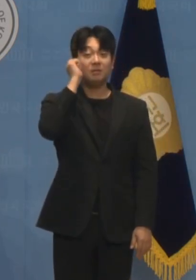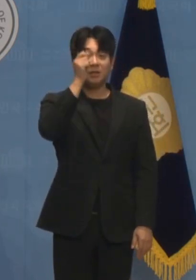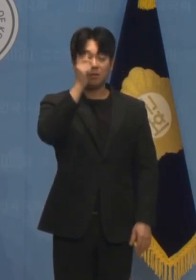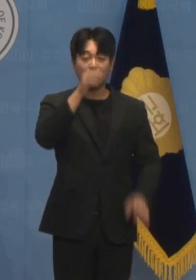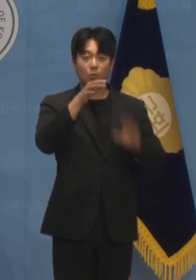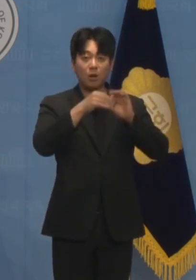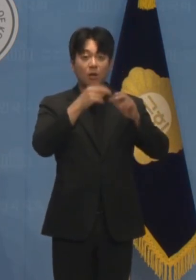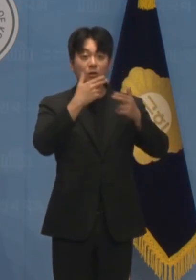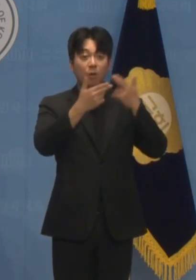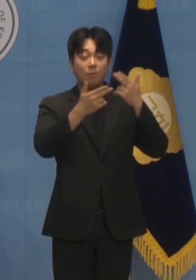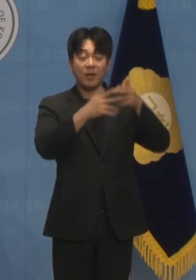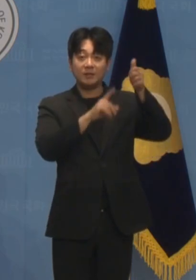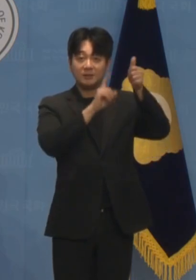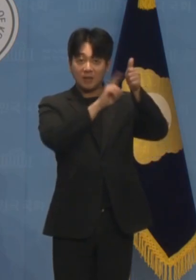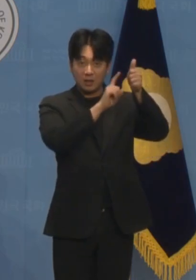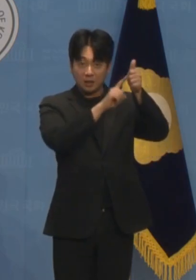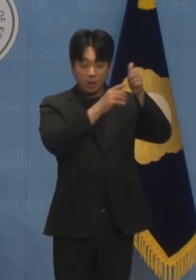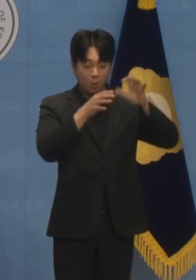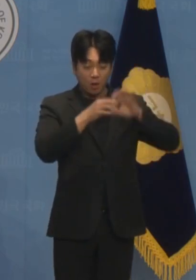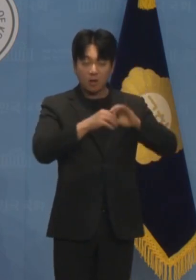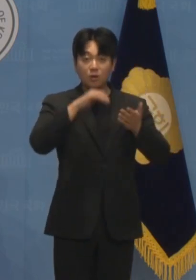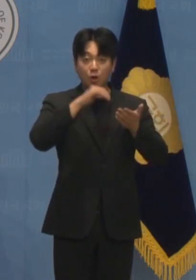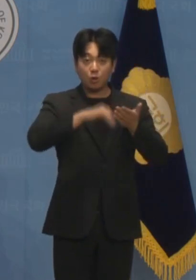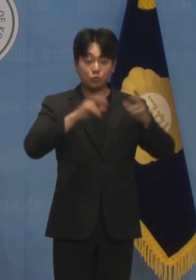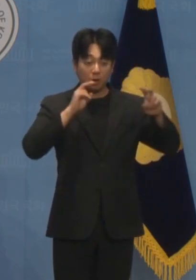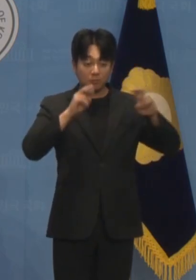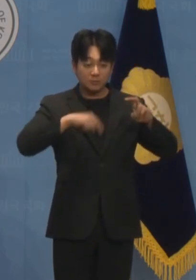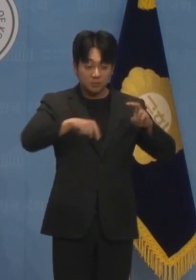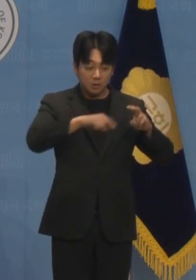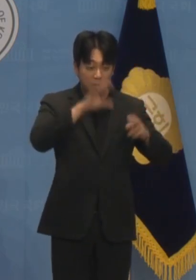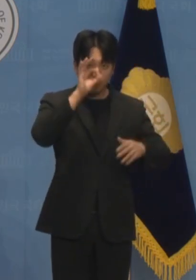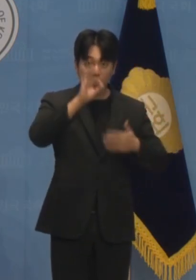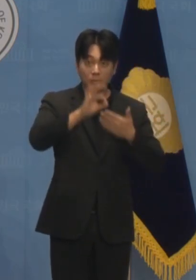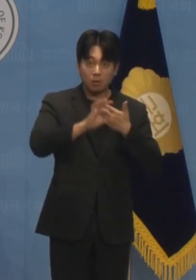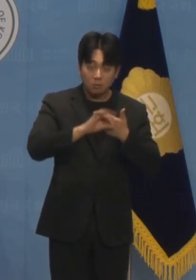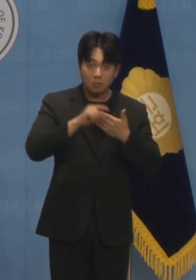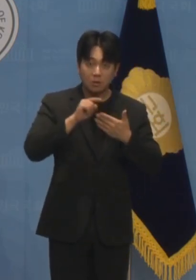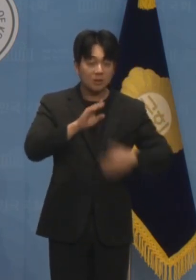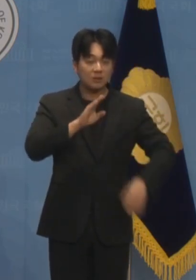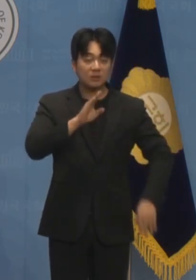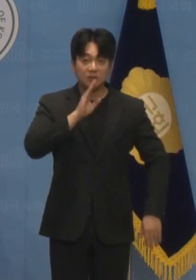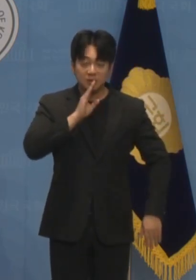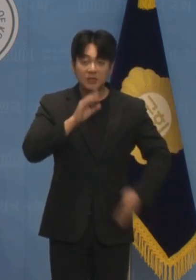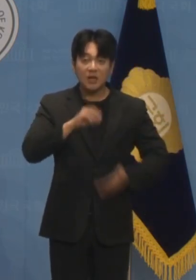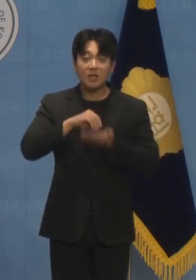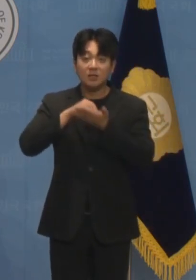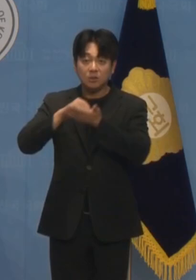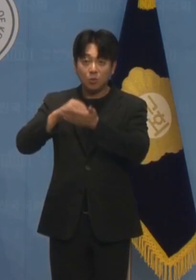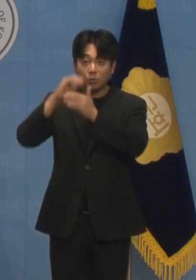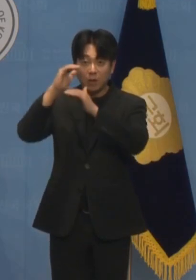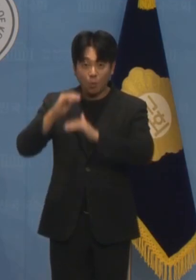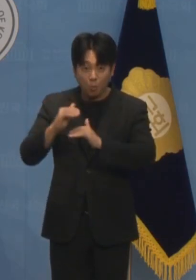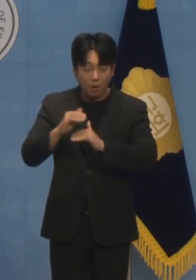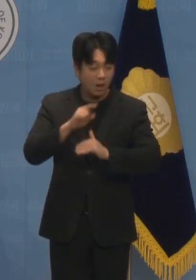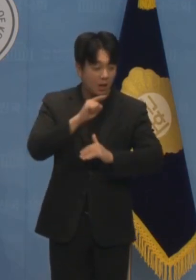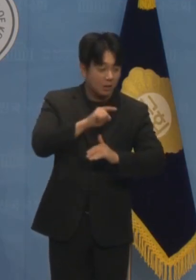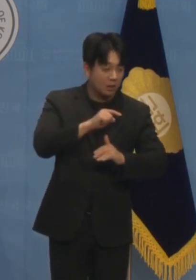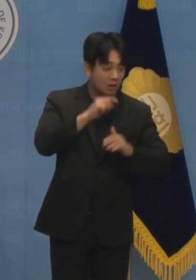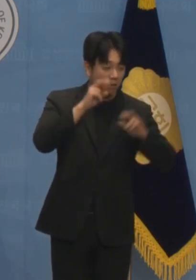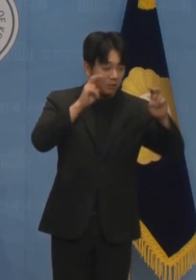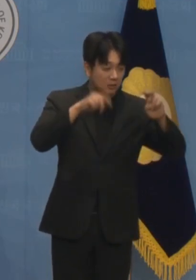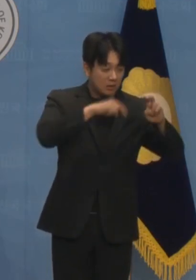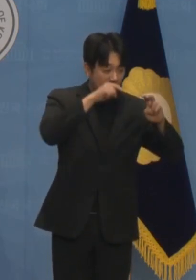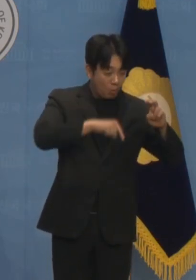업체는 등기부 등본을 보면은 해산으로 간주로 되어 있어 실질적으로 운영조차 하지 않는 페이퍼